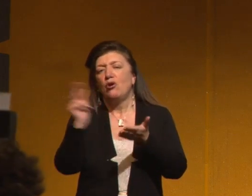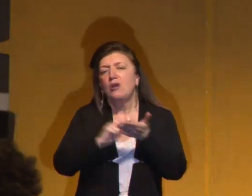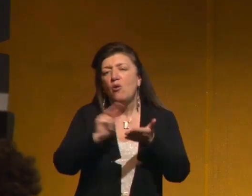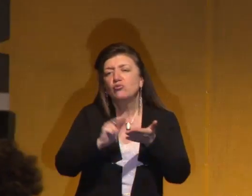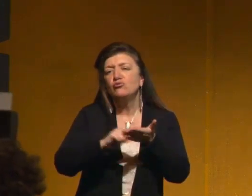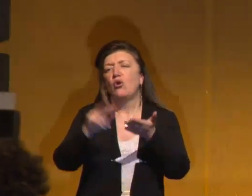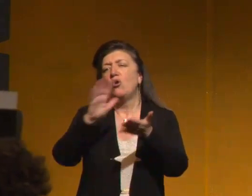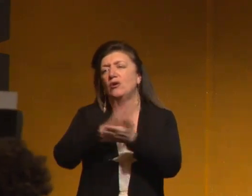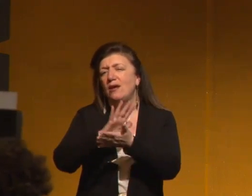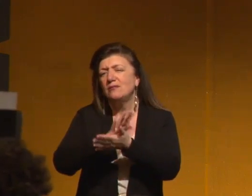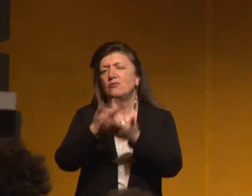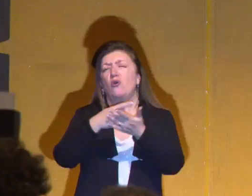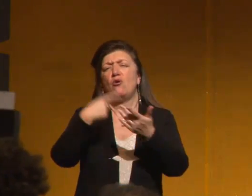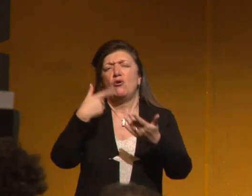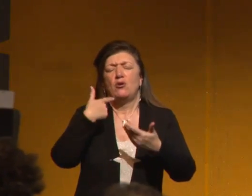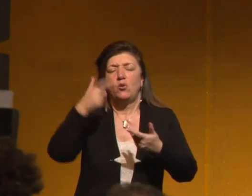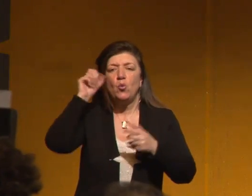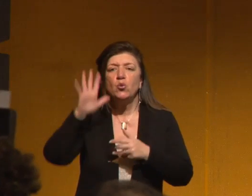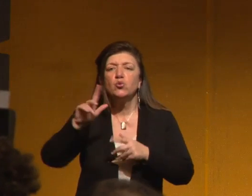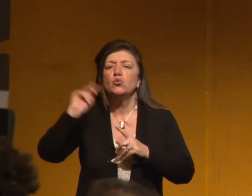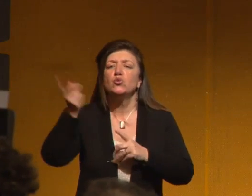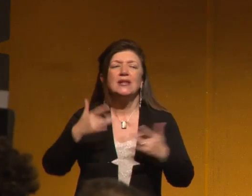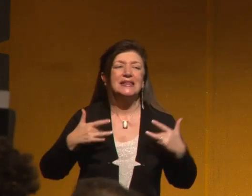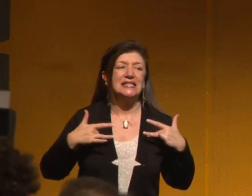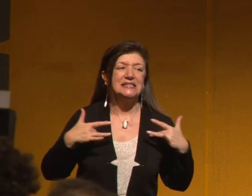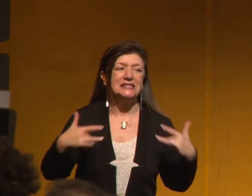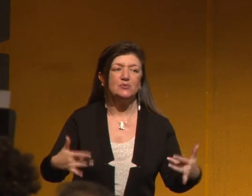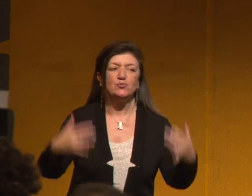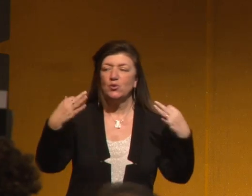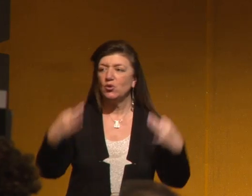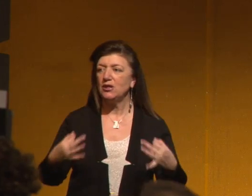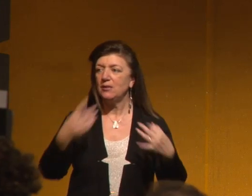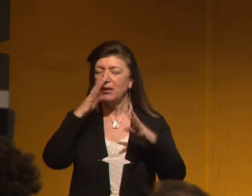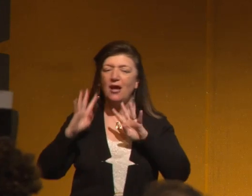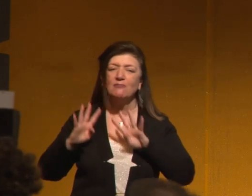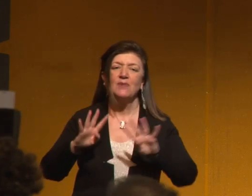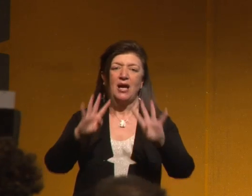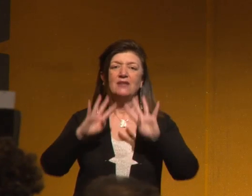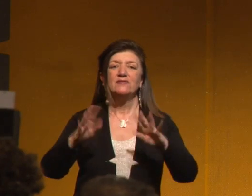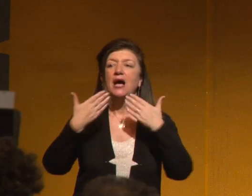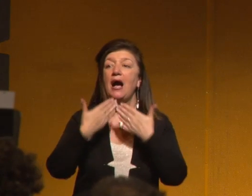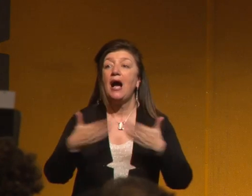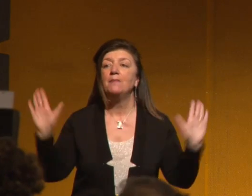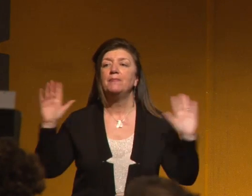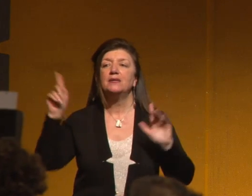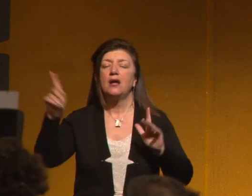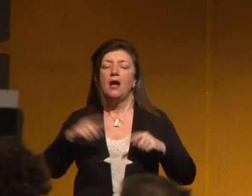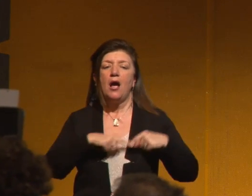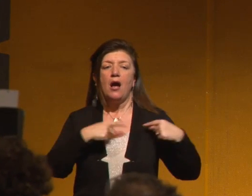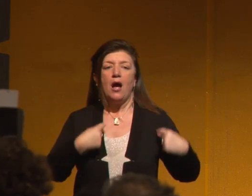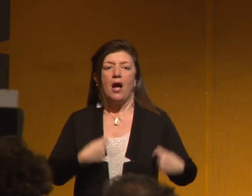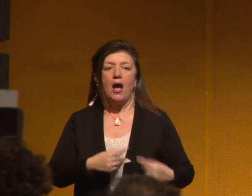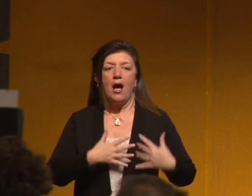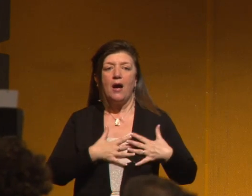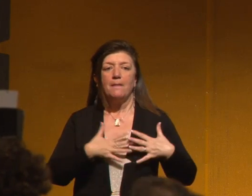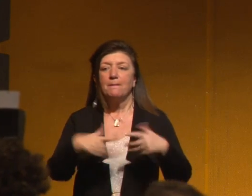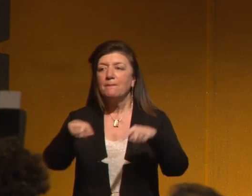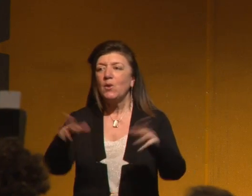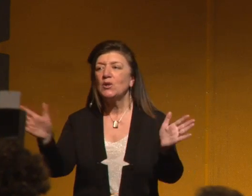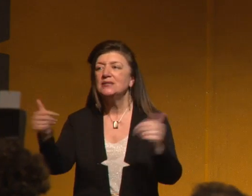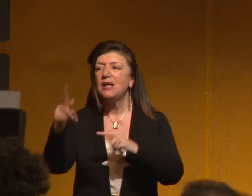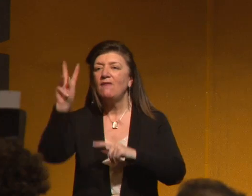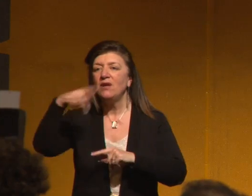si sono detti disponibili a manifestare apertamente il loro amore per il salone del libro di torino e il loro